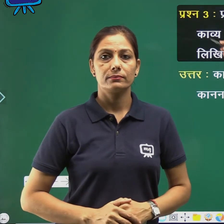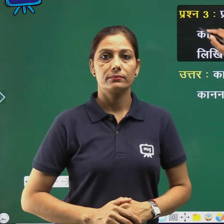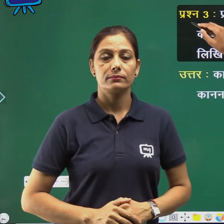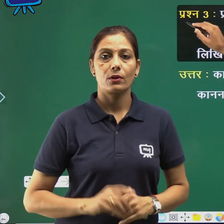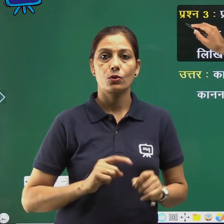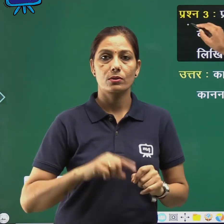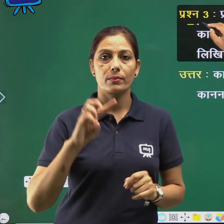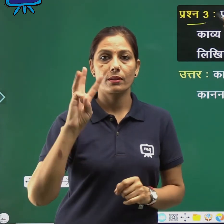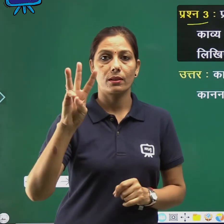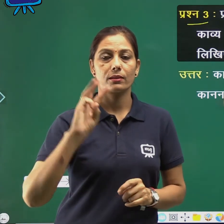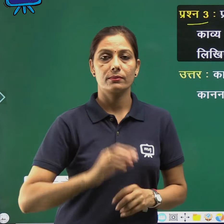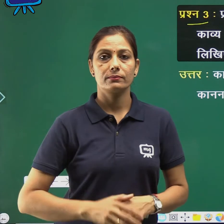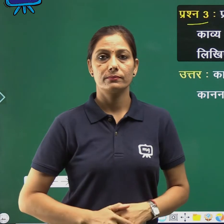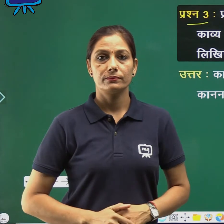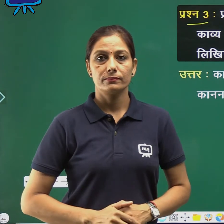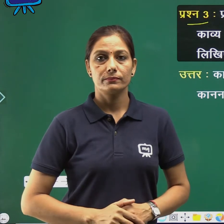प्रश्न 3,